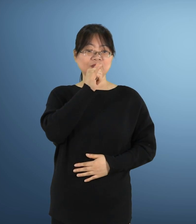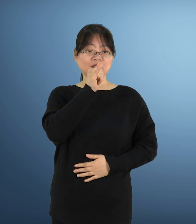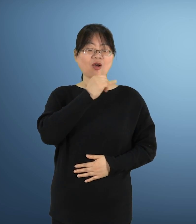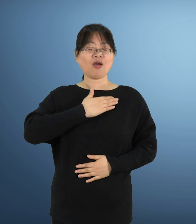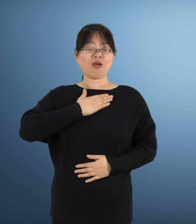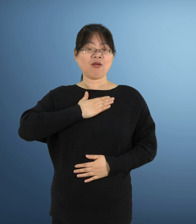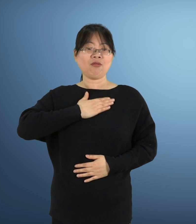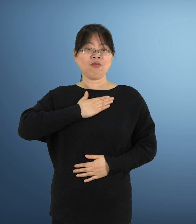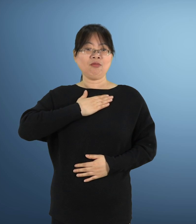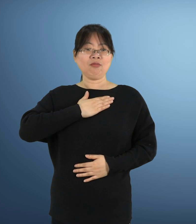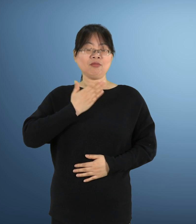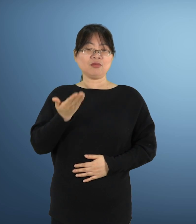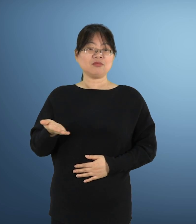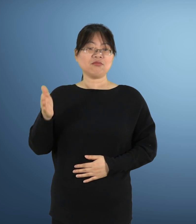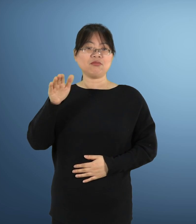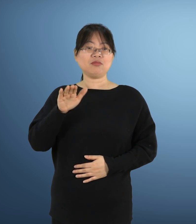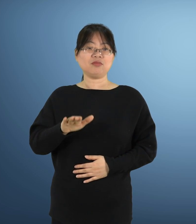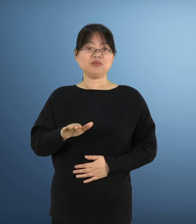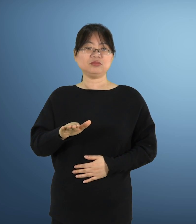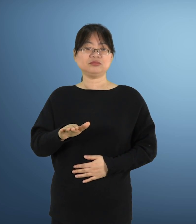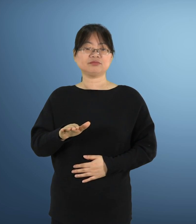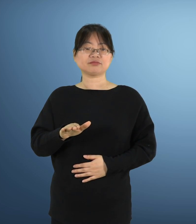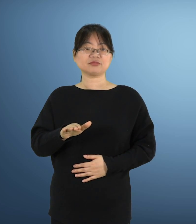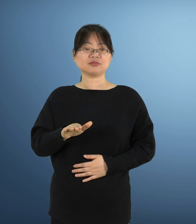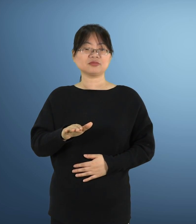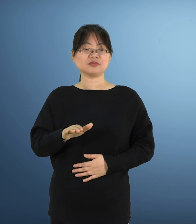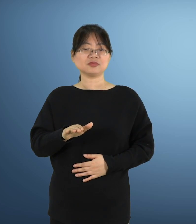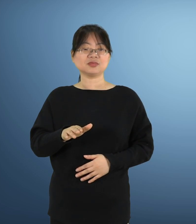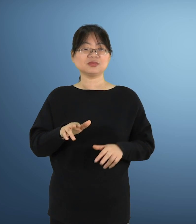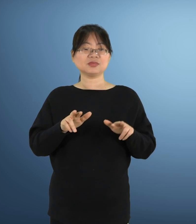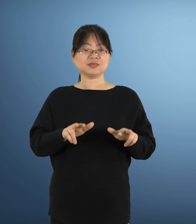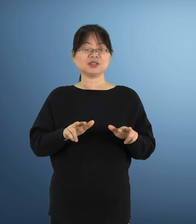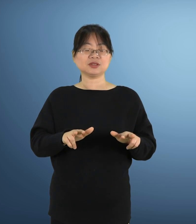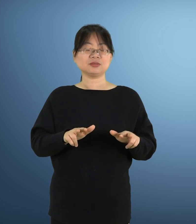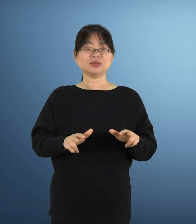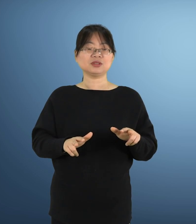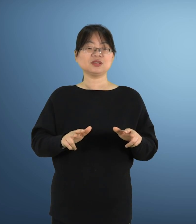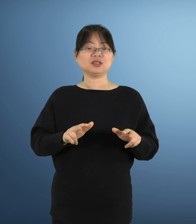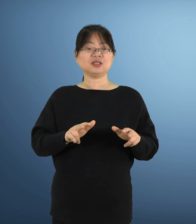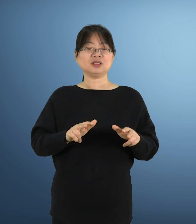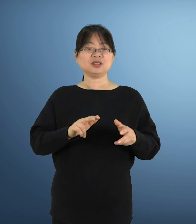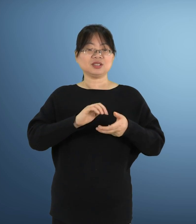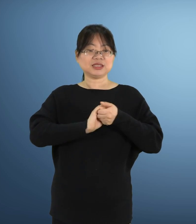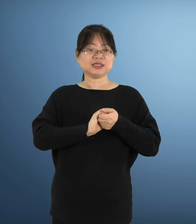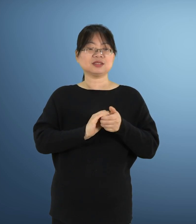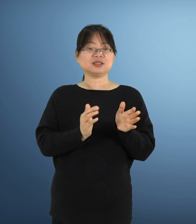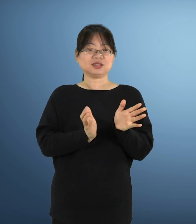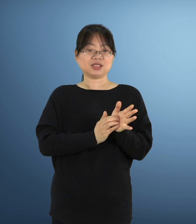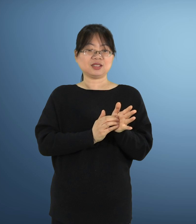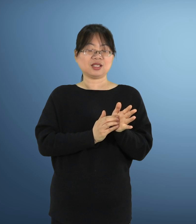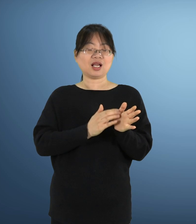뻔히 알고도 현세적 삶을 살았던 사람 중에 어느 놈이 더 나쁜 놈이에요?